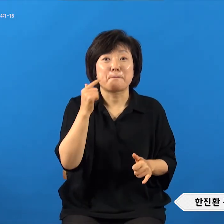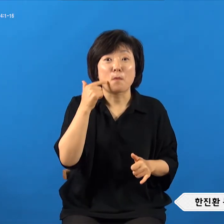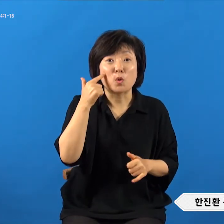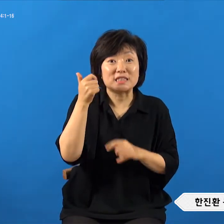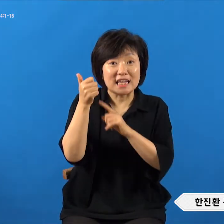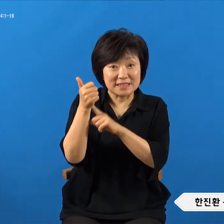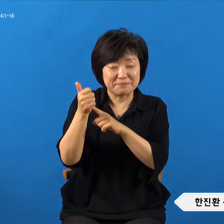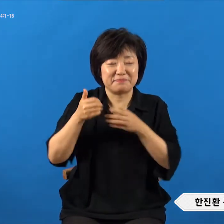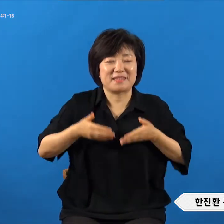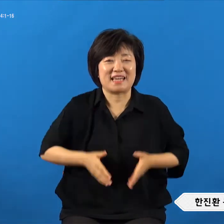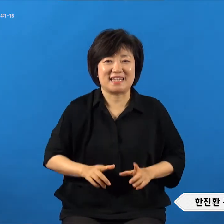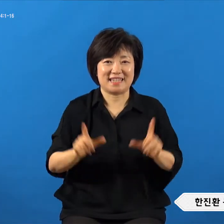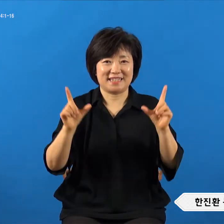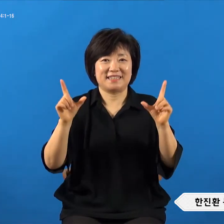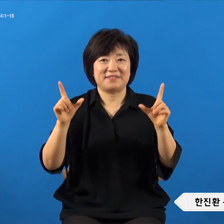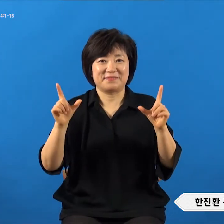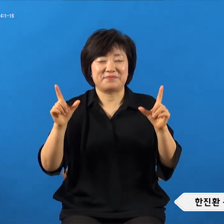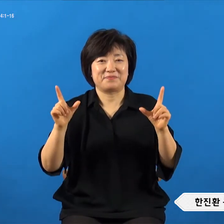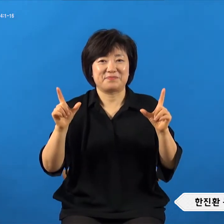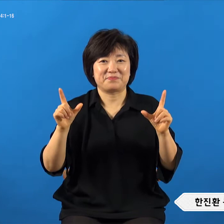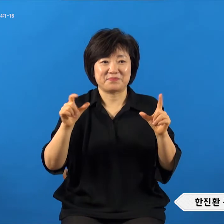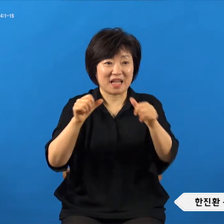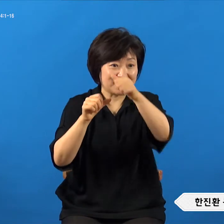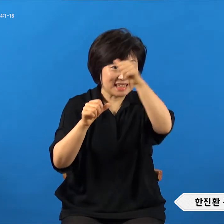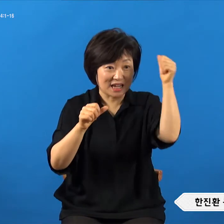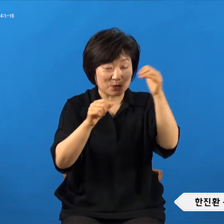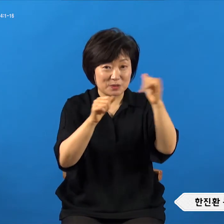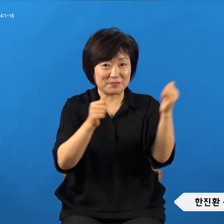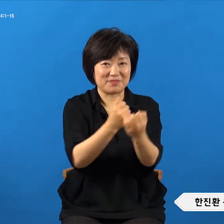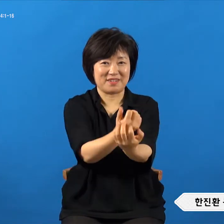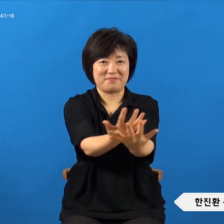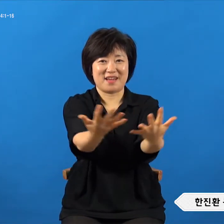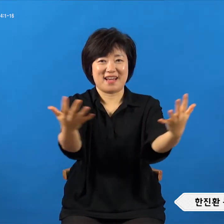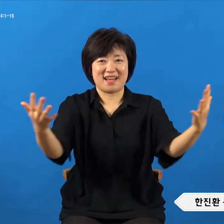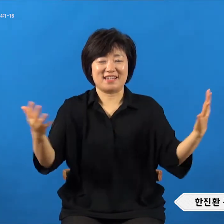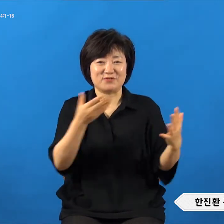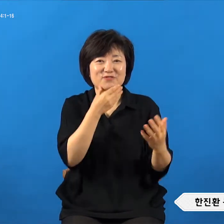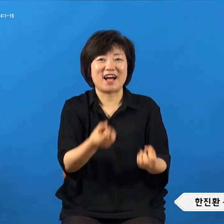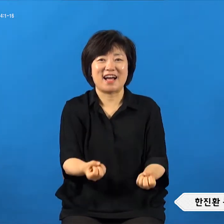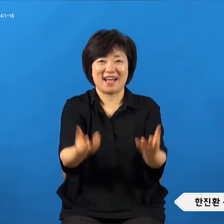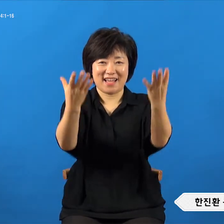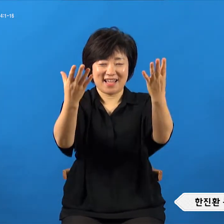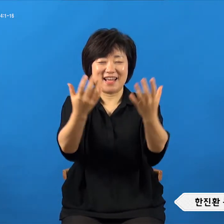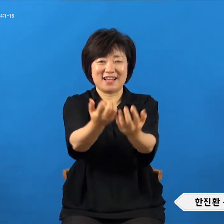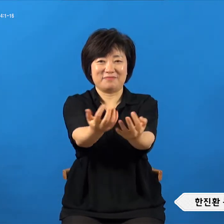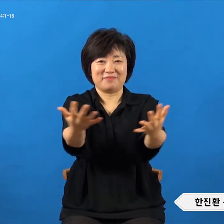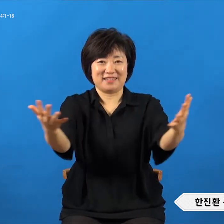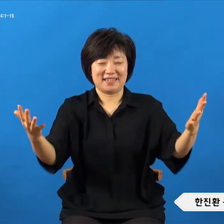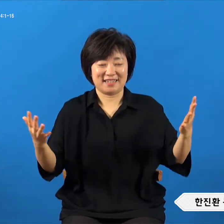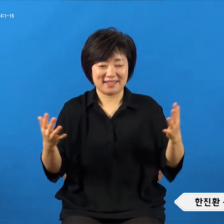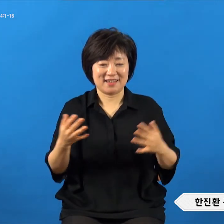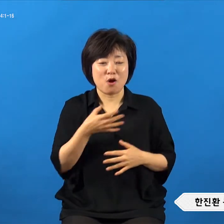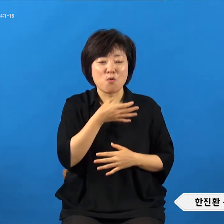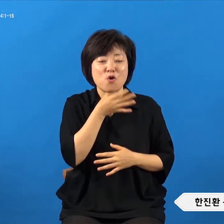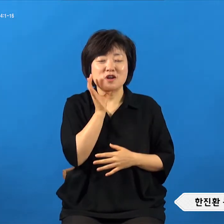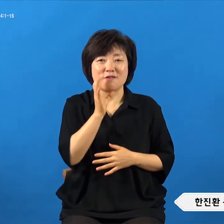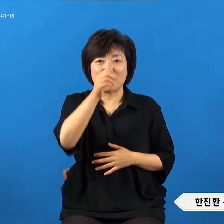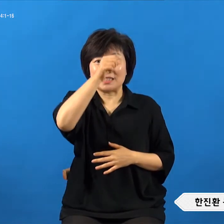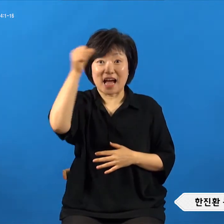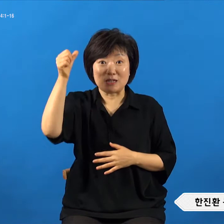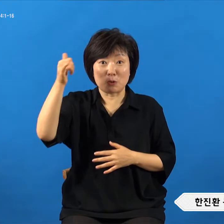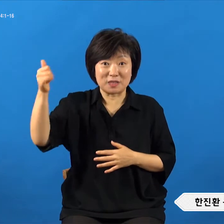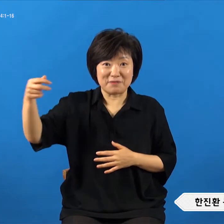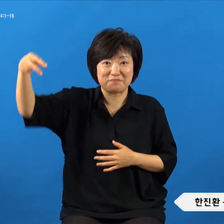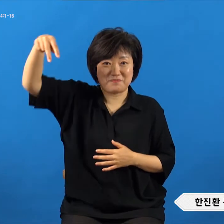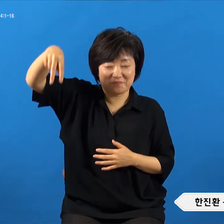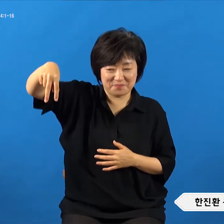어떤 목사님이 생신을 맞았는데 장로님들이 축하하는 자리를 마련을 했습니다. 그 자리에서 원로 장로님 한